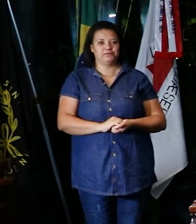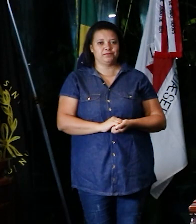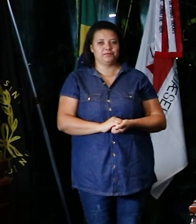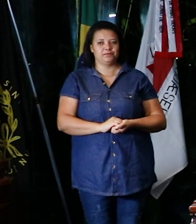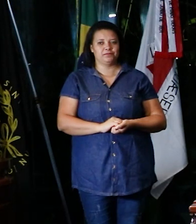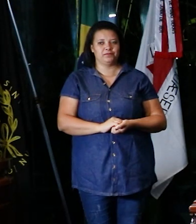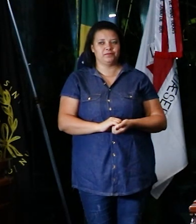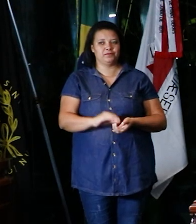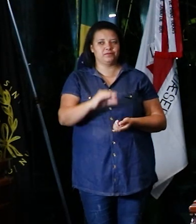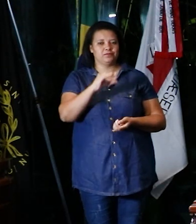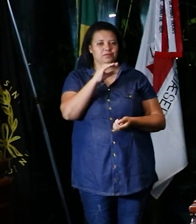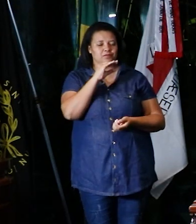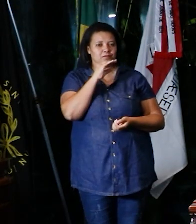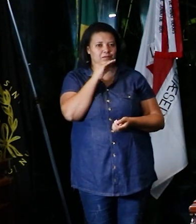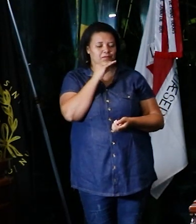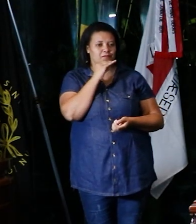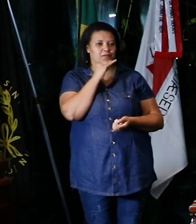Drummond